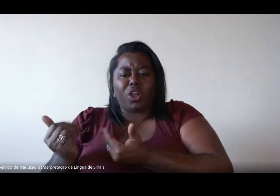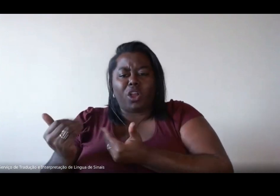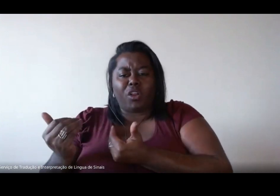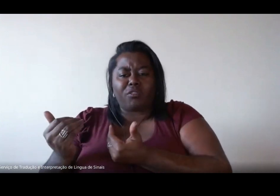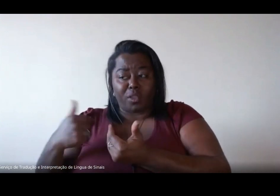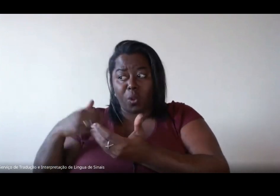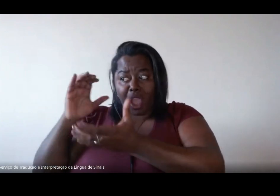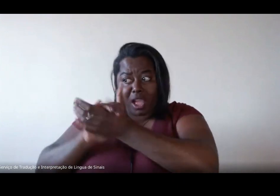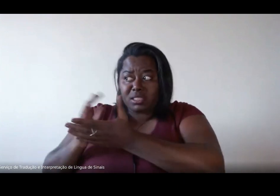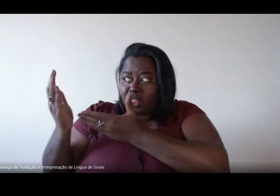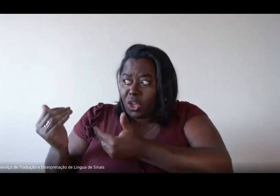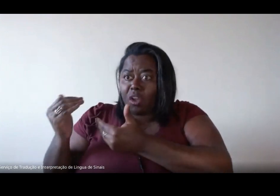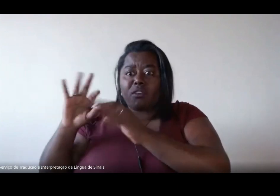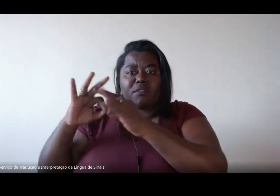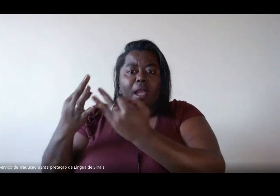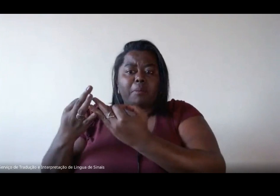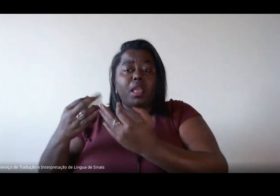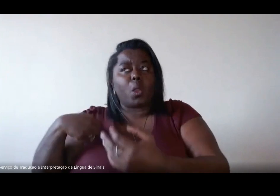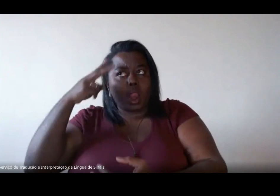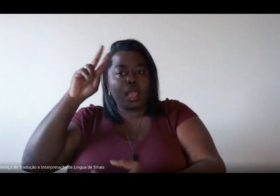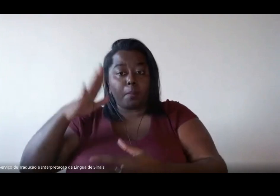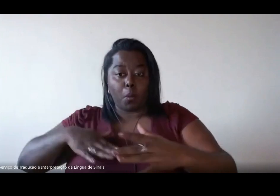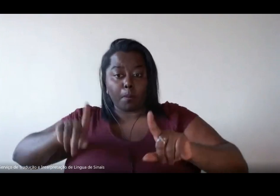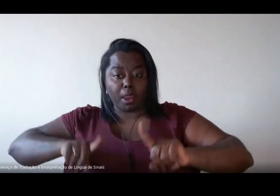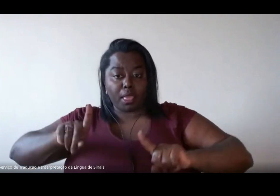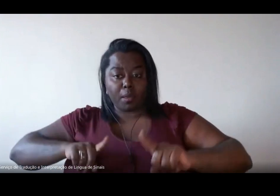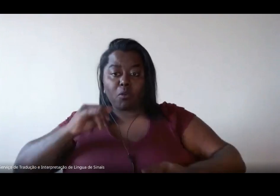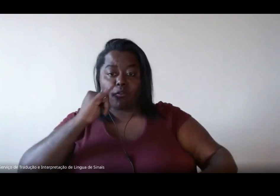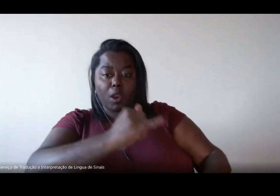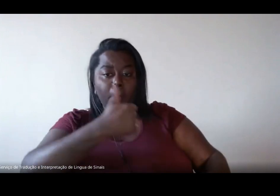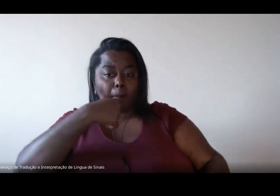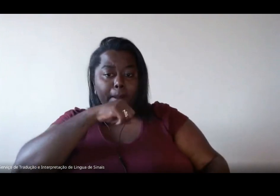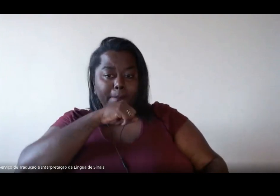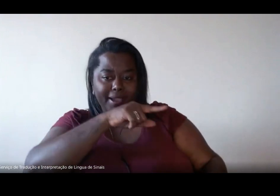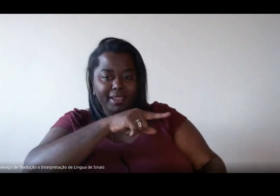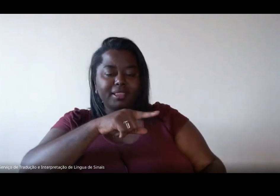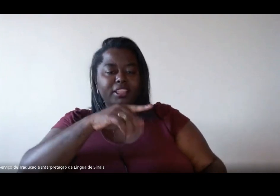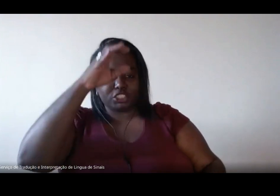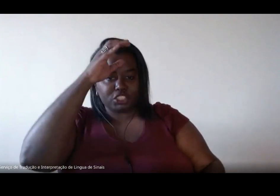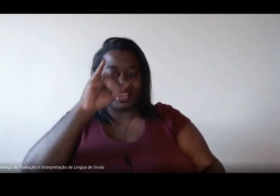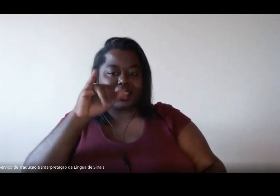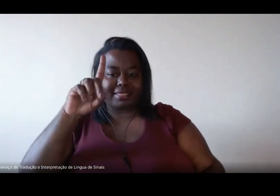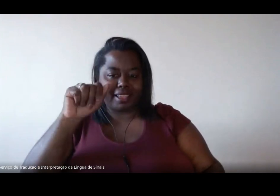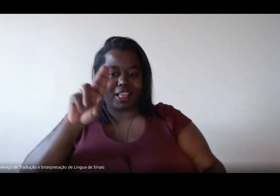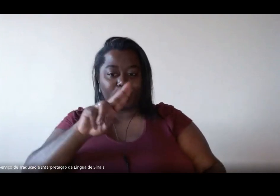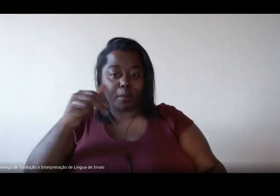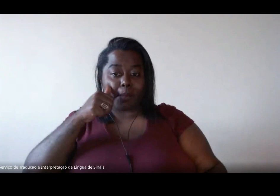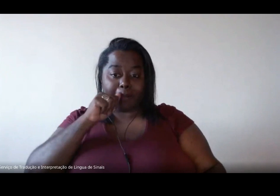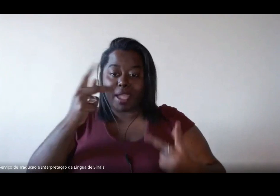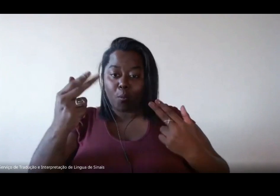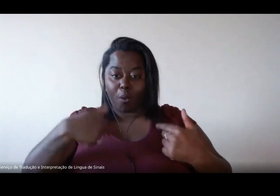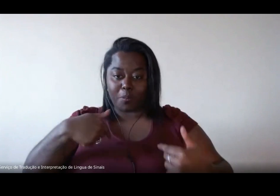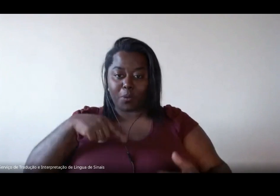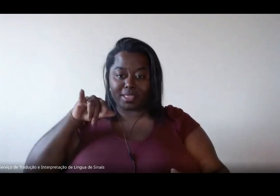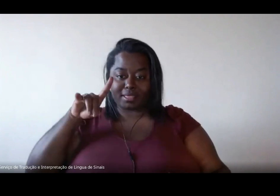como eu casei, isso veio da família. Nossa, eu lembro que um primo meu foi lá e falou com minha mãe. Eu, tia Ida, minha mãe, eu tenho o mesmo nome da minha